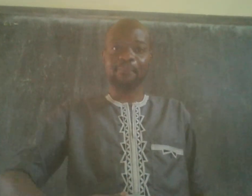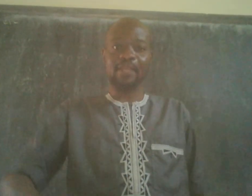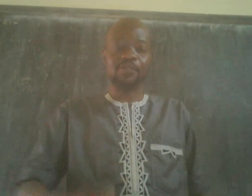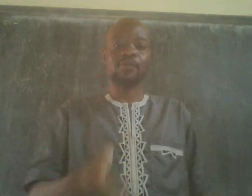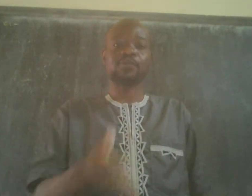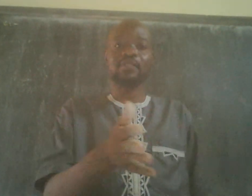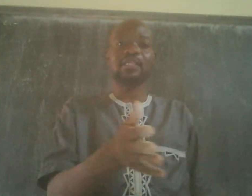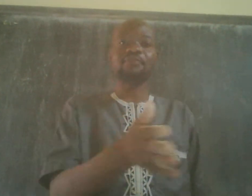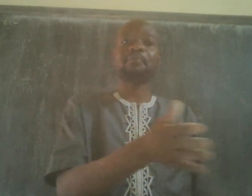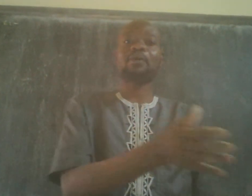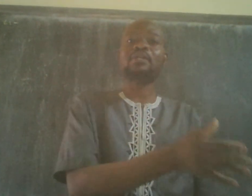Sortir l'enfant